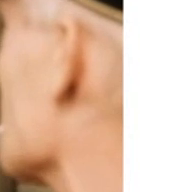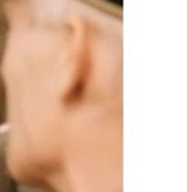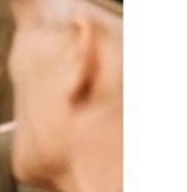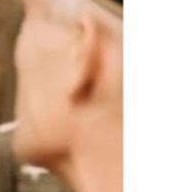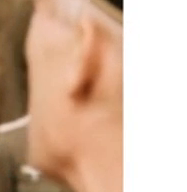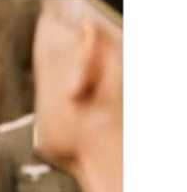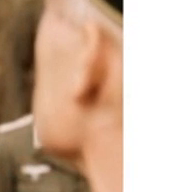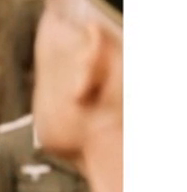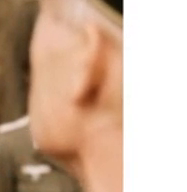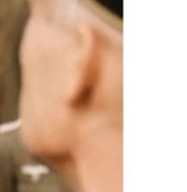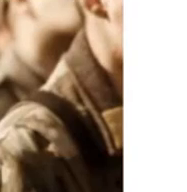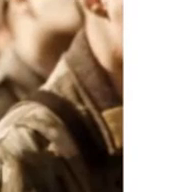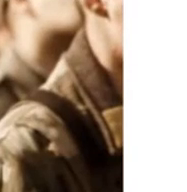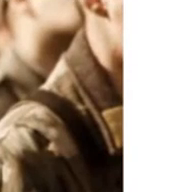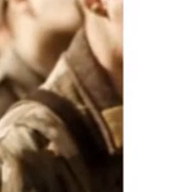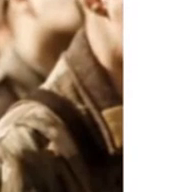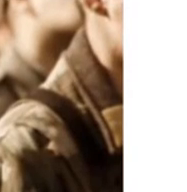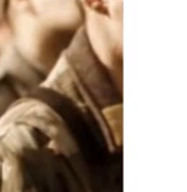zusammenhalt